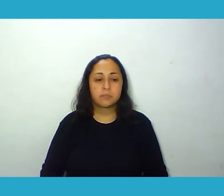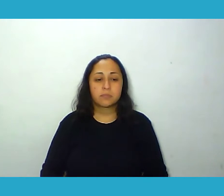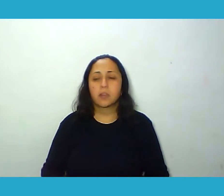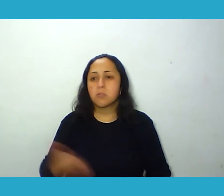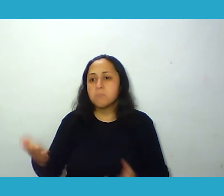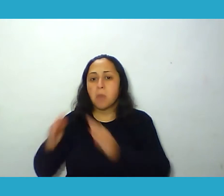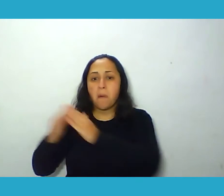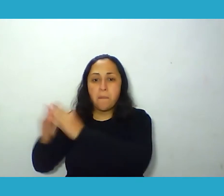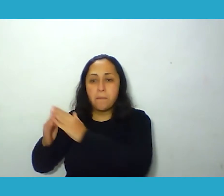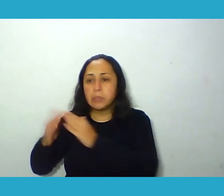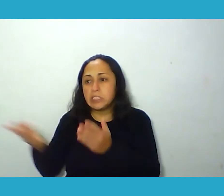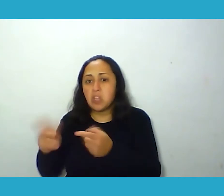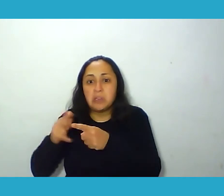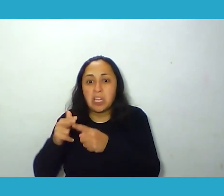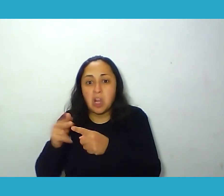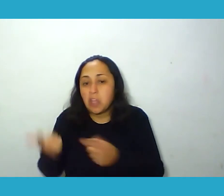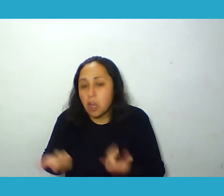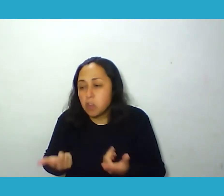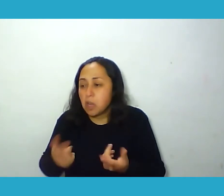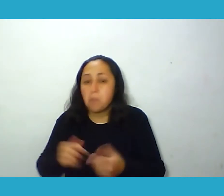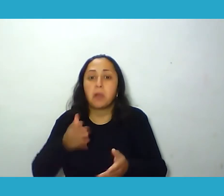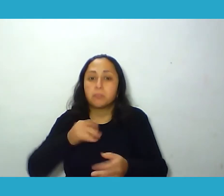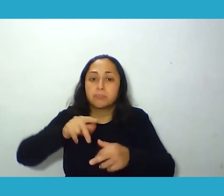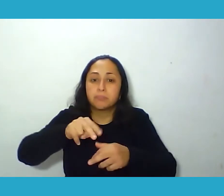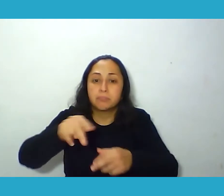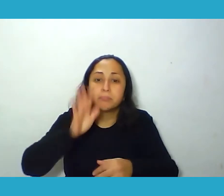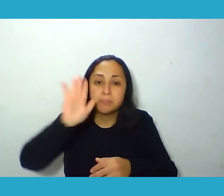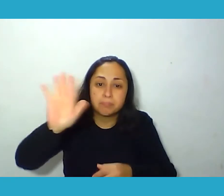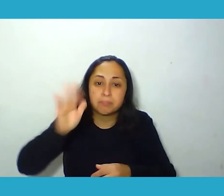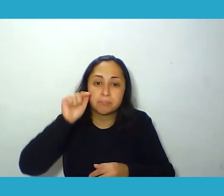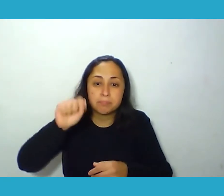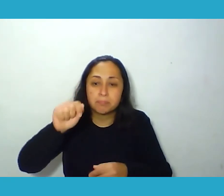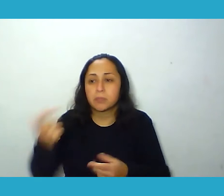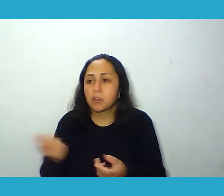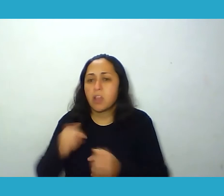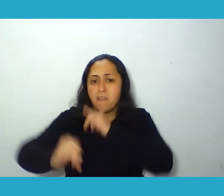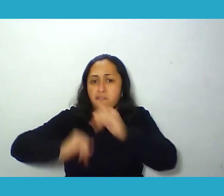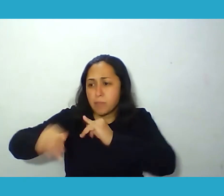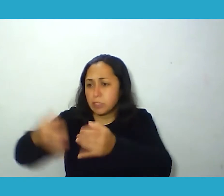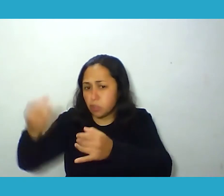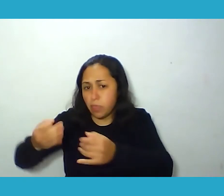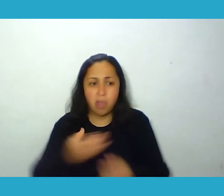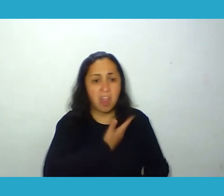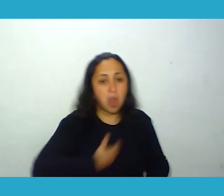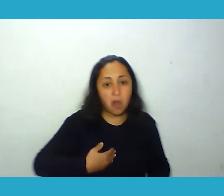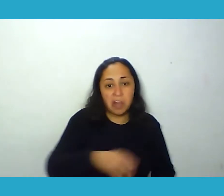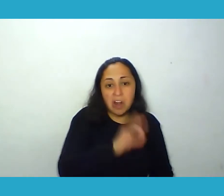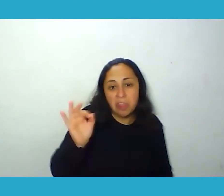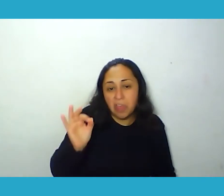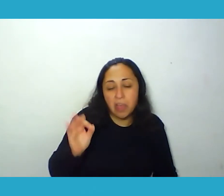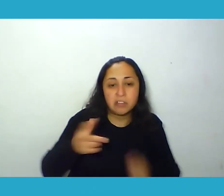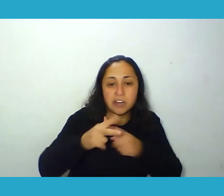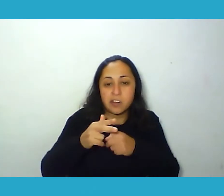estos vecinos que sin tener mayor tecnología son más eficientes en brindar información que el propio gobierno dotado de tecnología